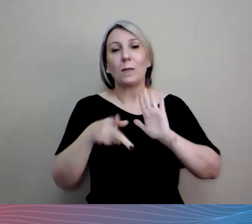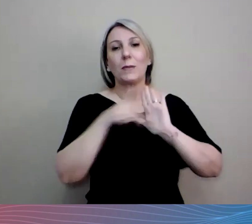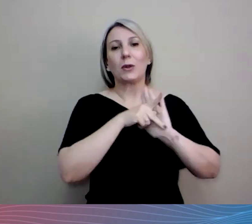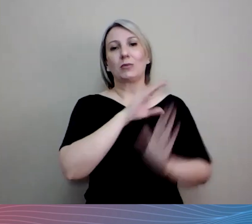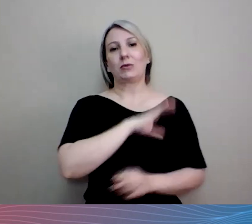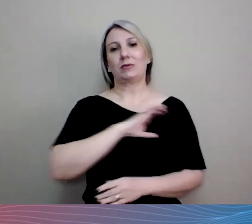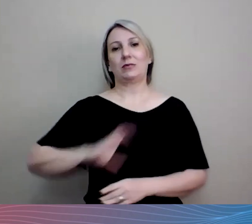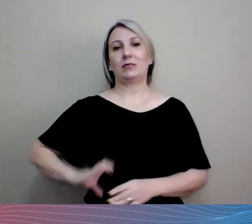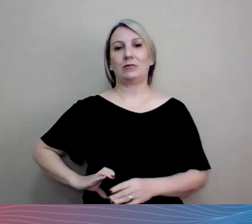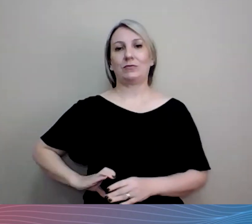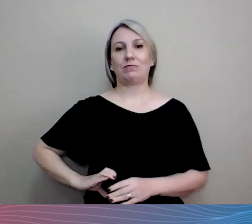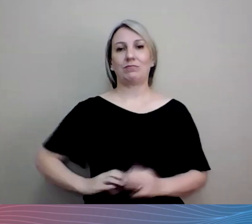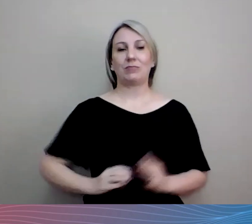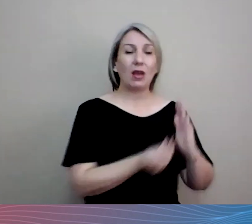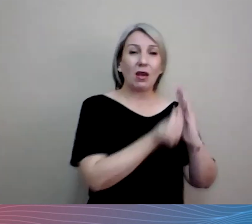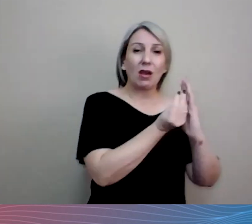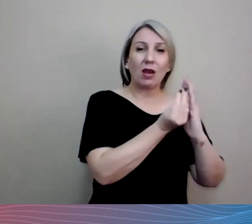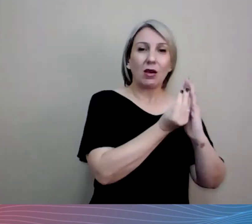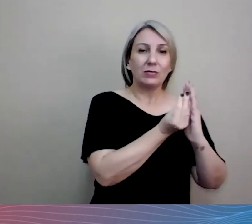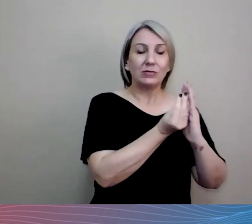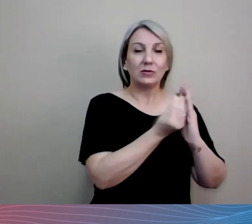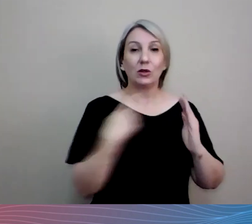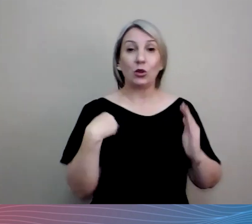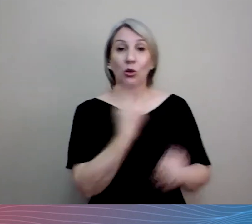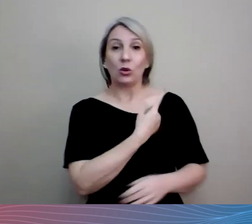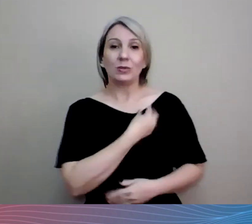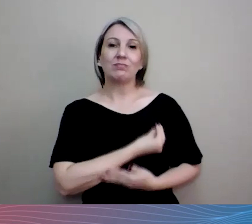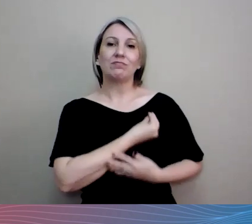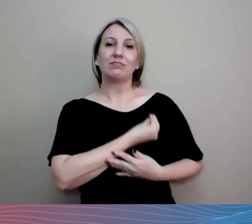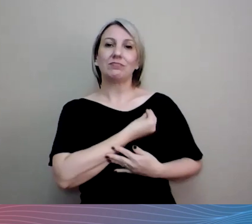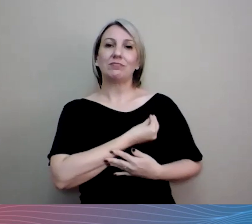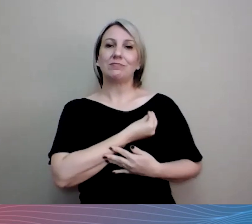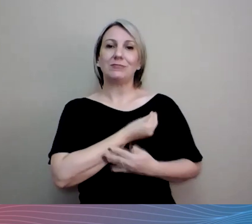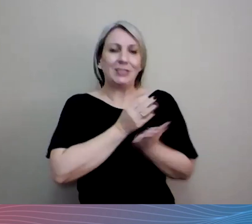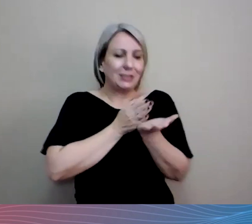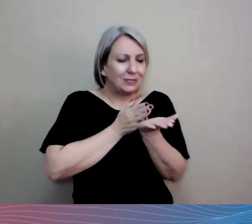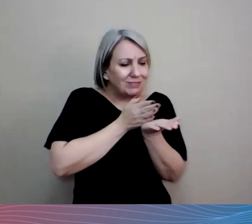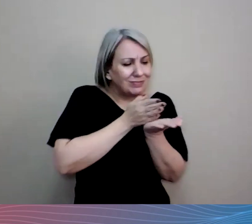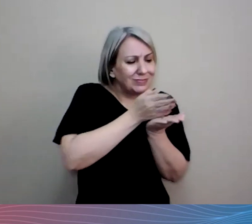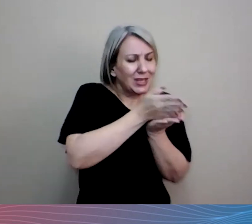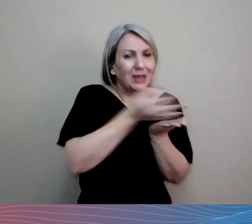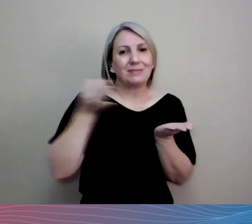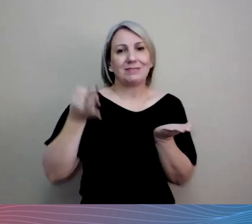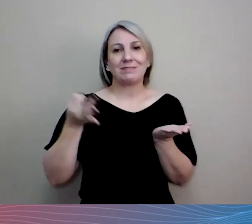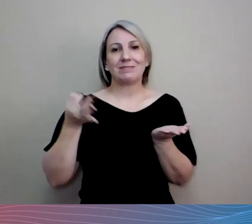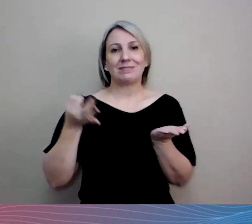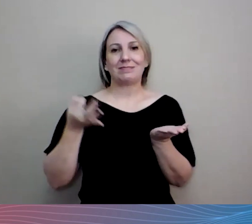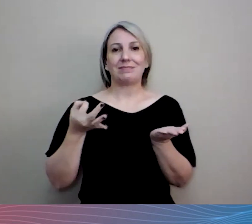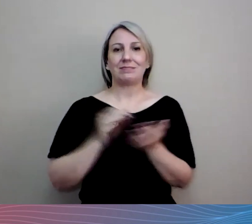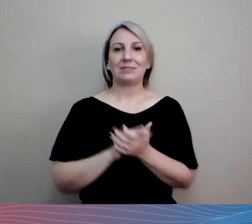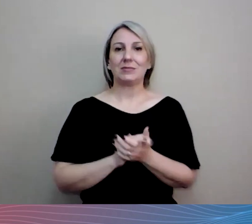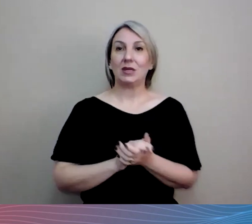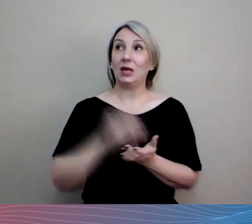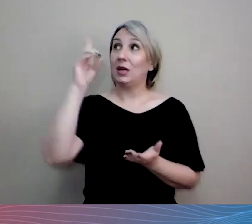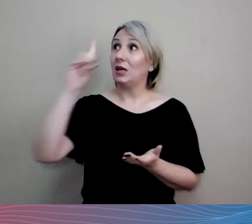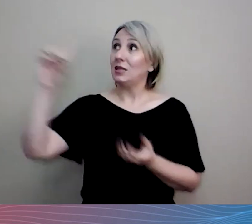ou seja, o nosso proceder, deve corresponder a tudo que Deus nos supriu,